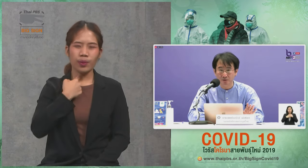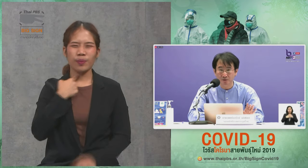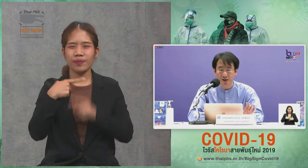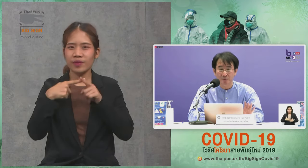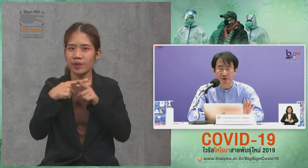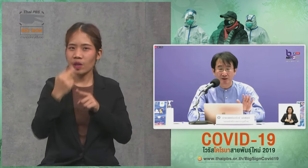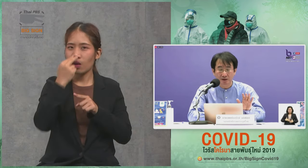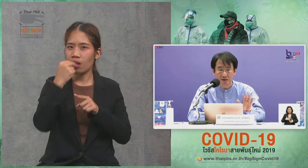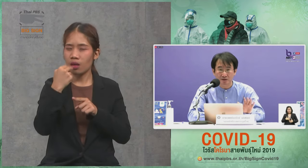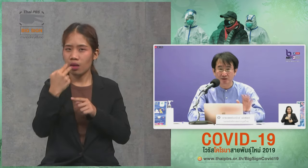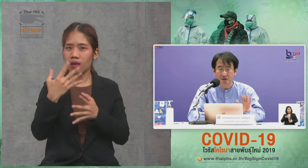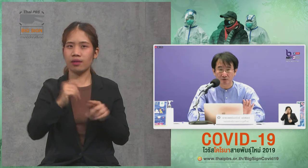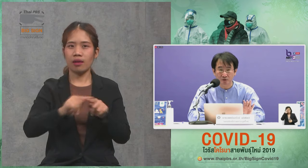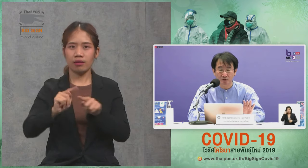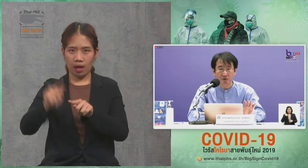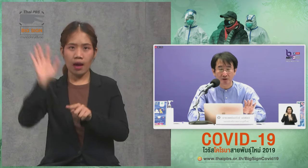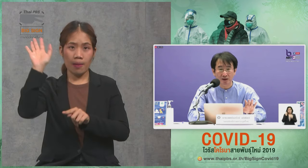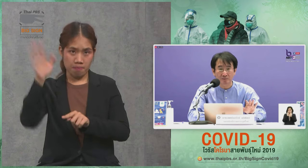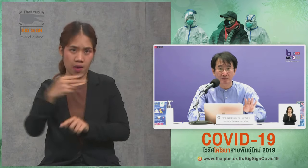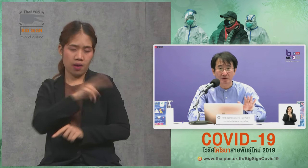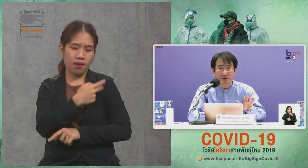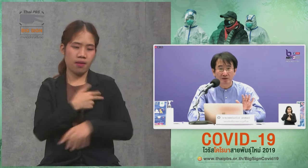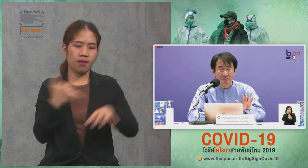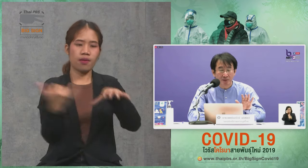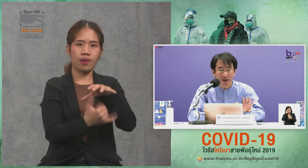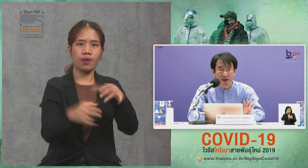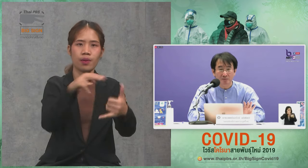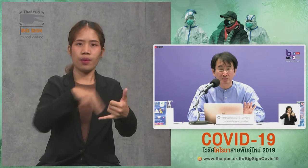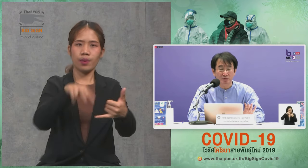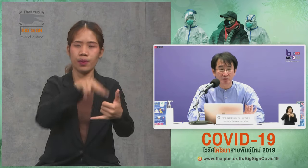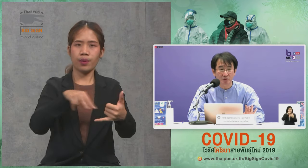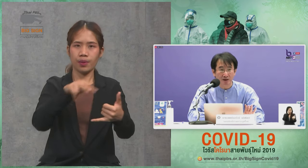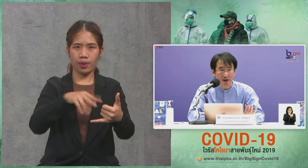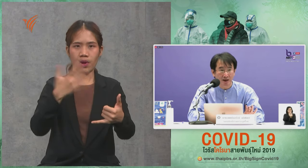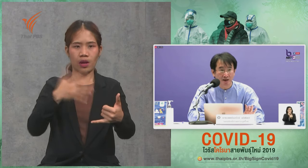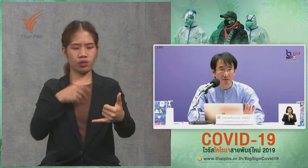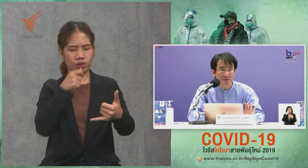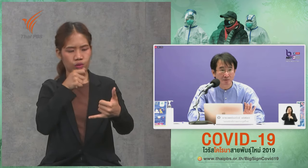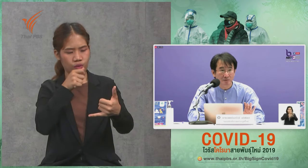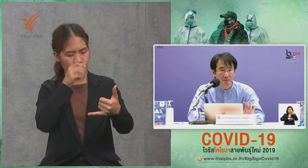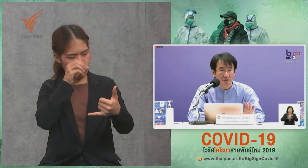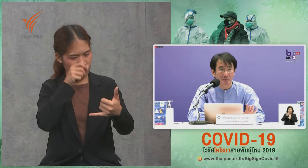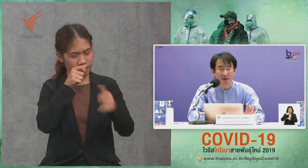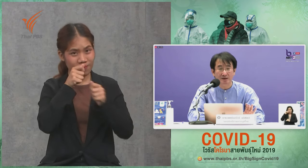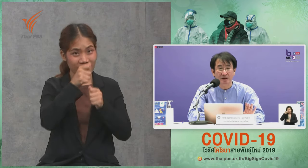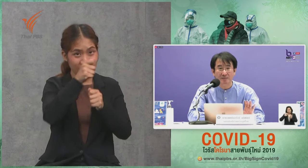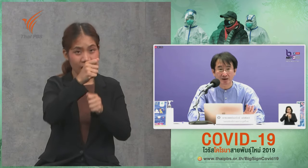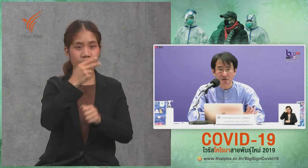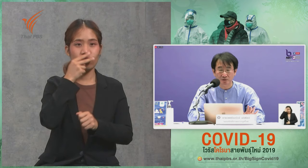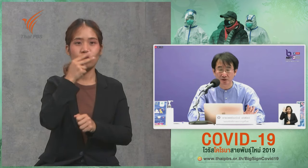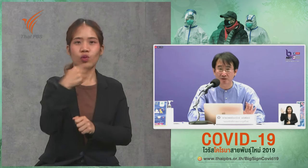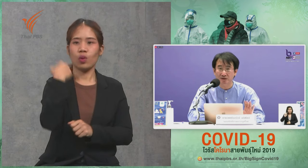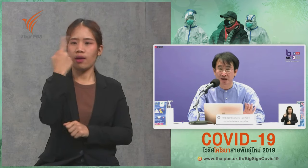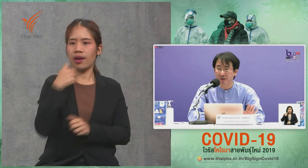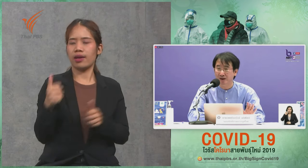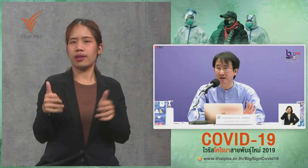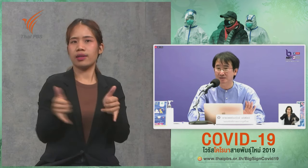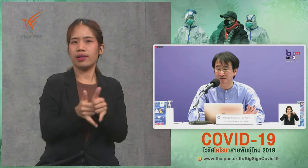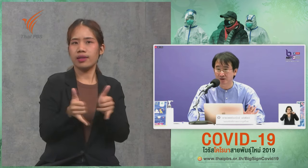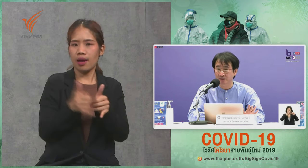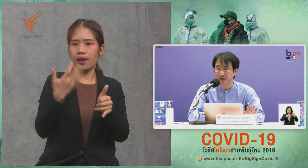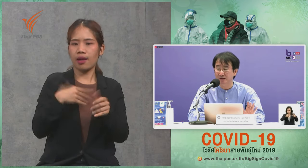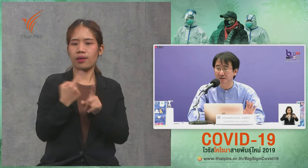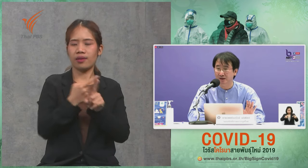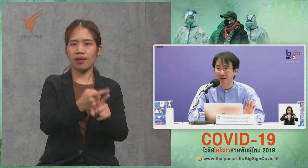แพทย์โดยเร็วนะครับแล้วเราก็จะสอบสวนโรคนะครับพยายามตรวจหาผู้สัมผัสให้ได้มากที่สุดแล้วก็ตามไปให้